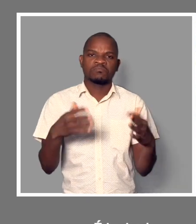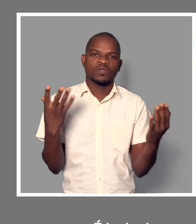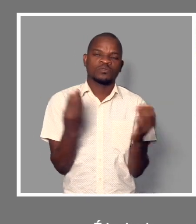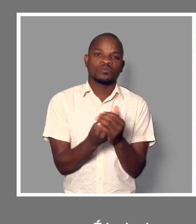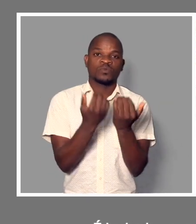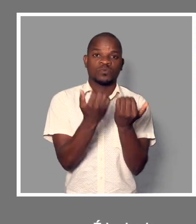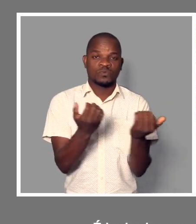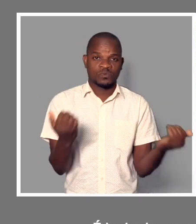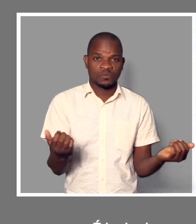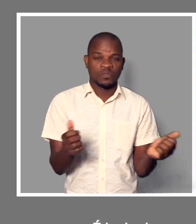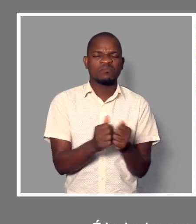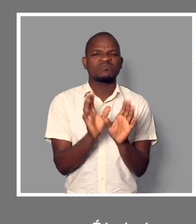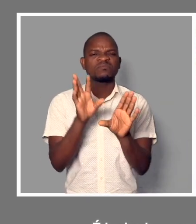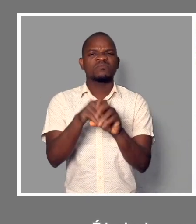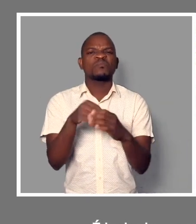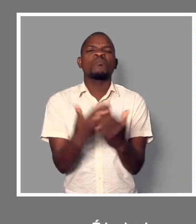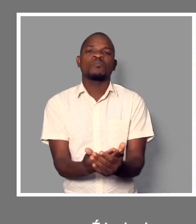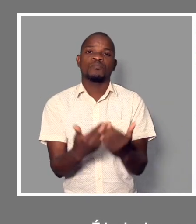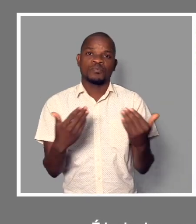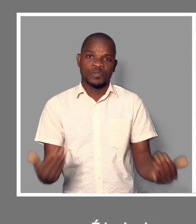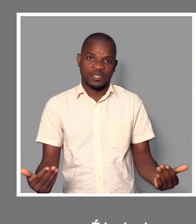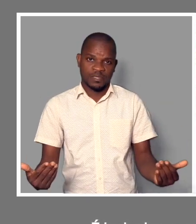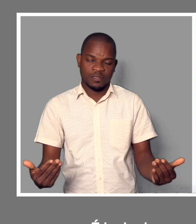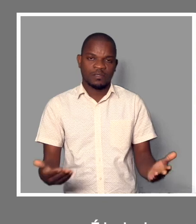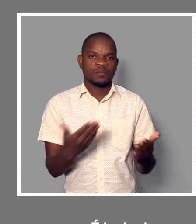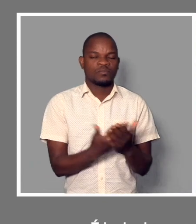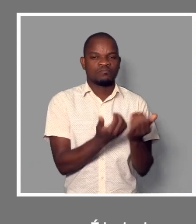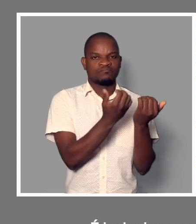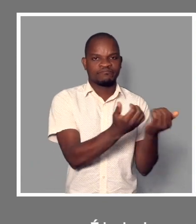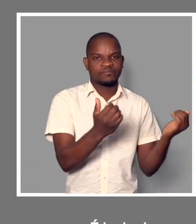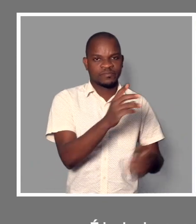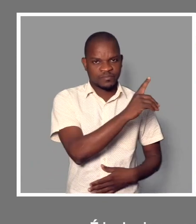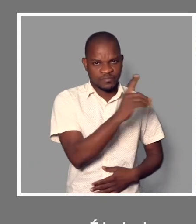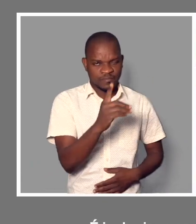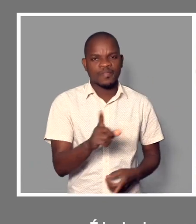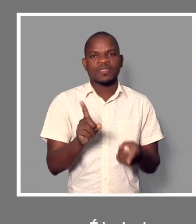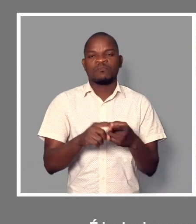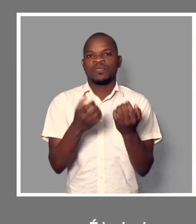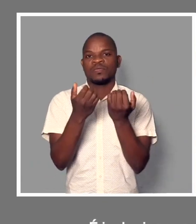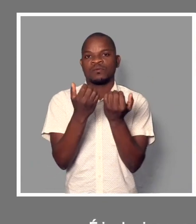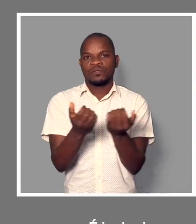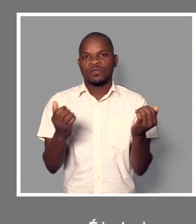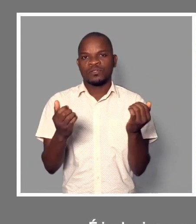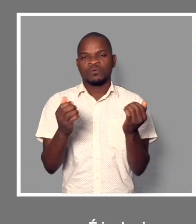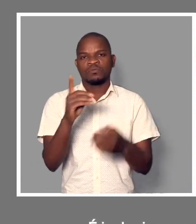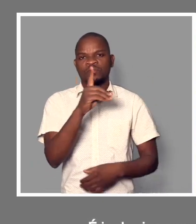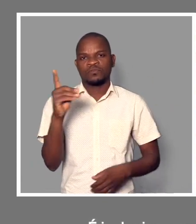porque tanto as crianças com deficiência e crianças que não são deficientes